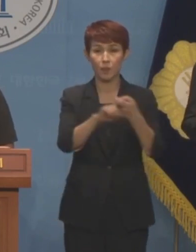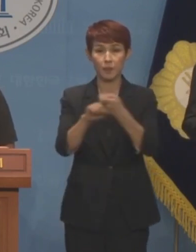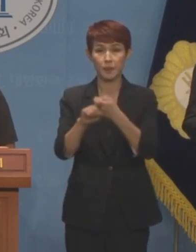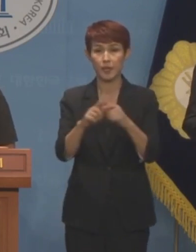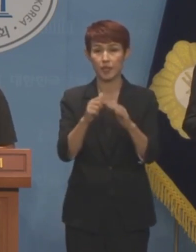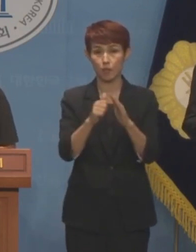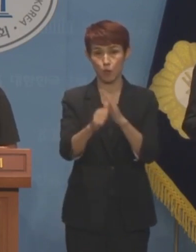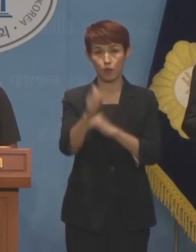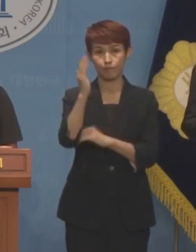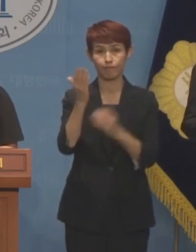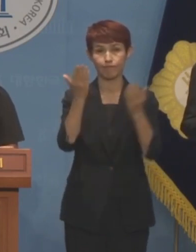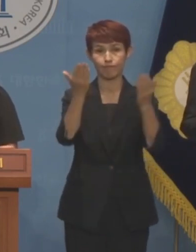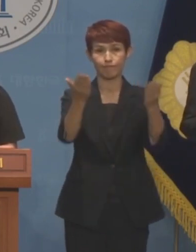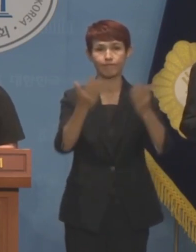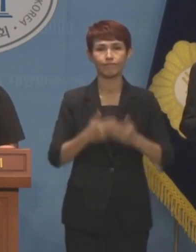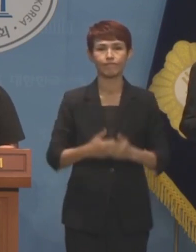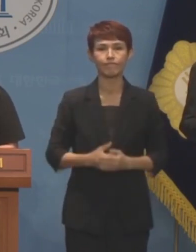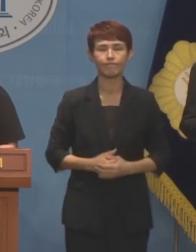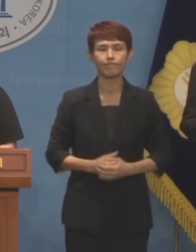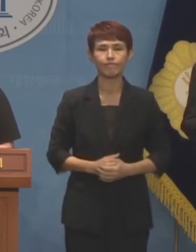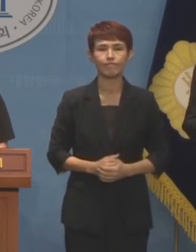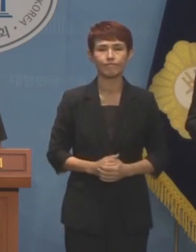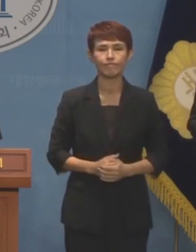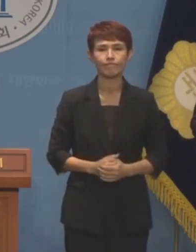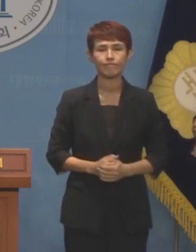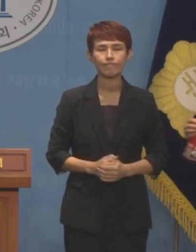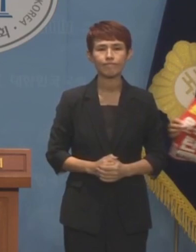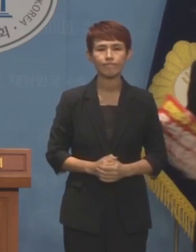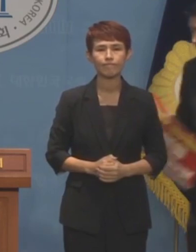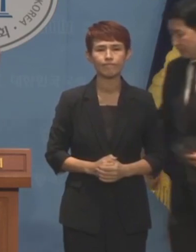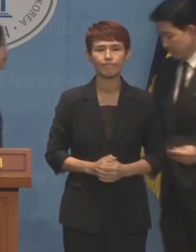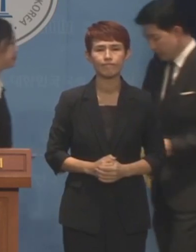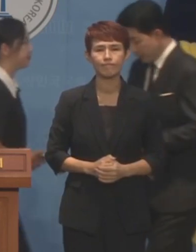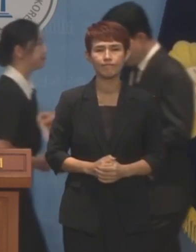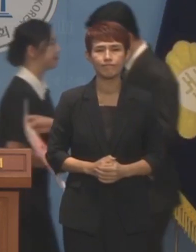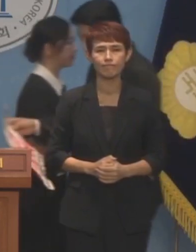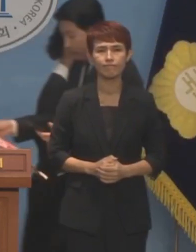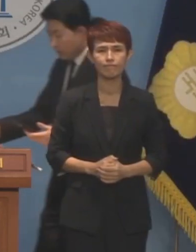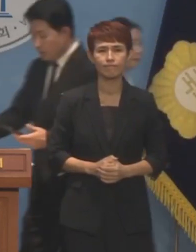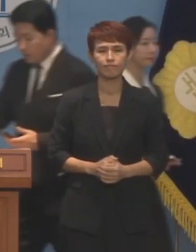대표님의 발언 이어지도록 하겠습니다.